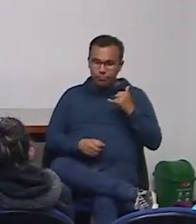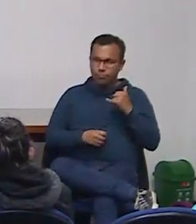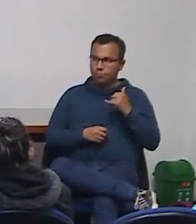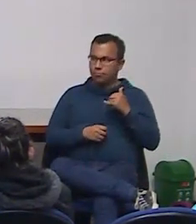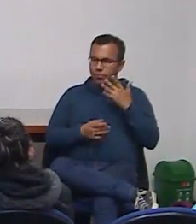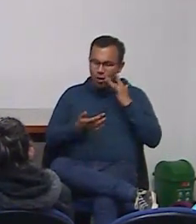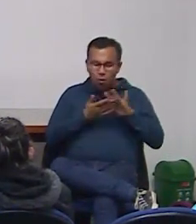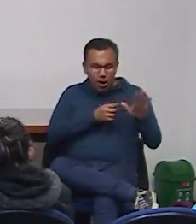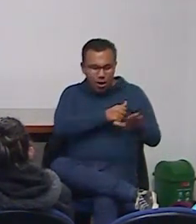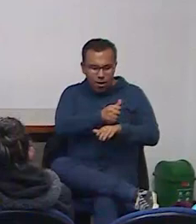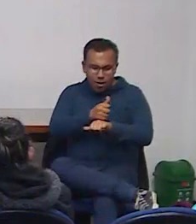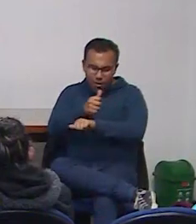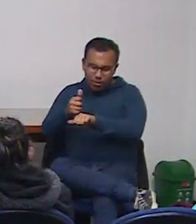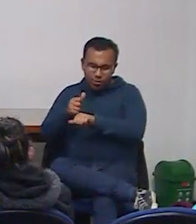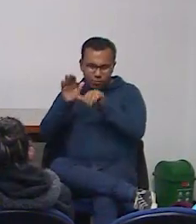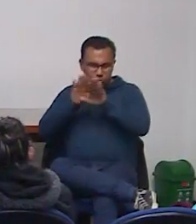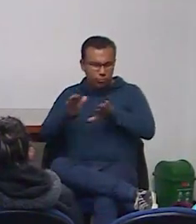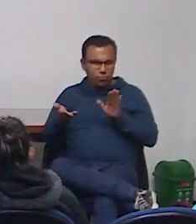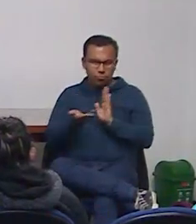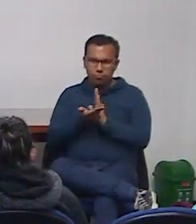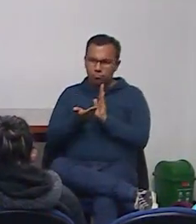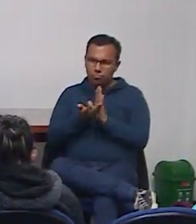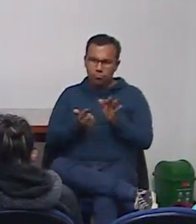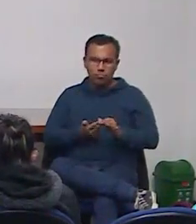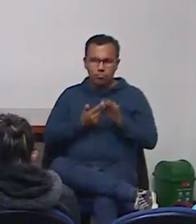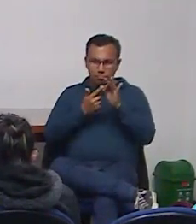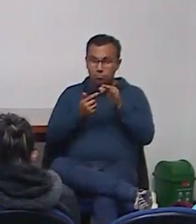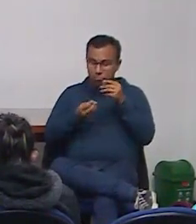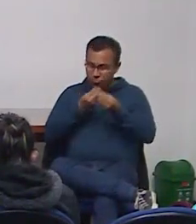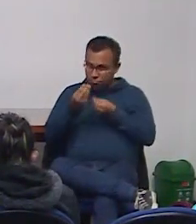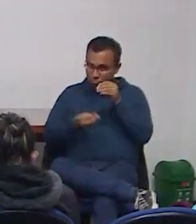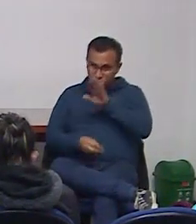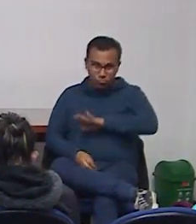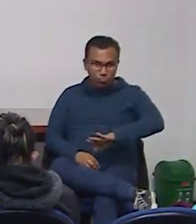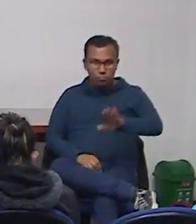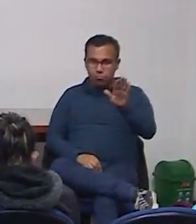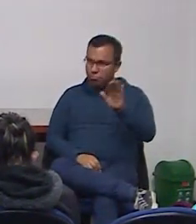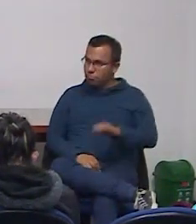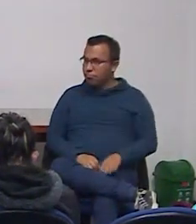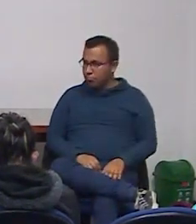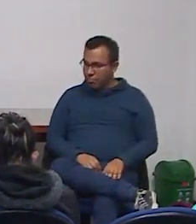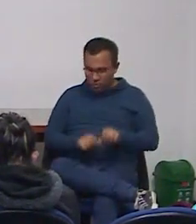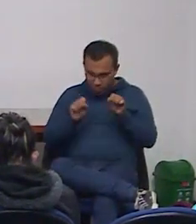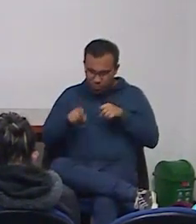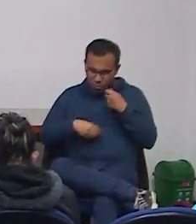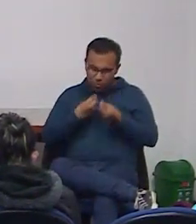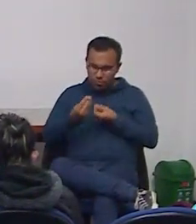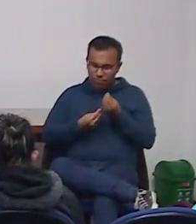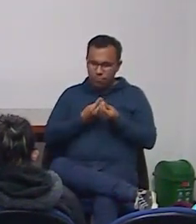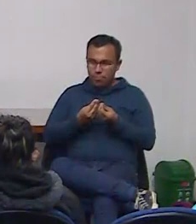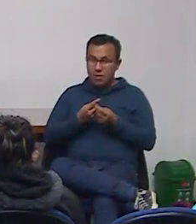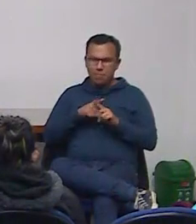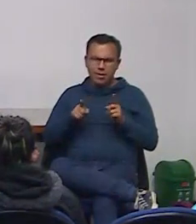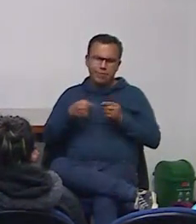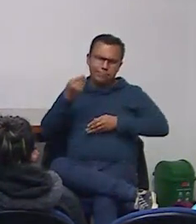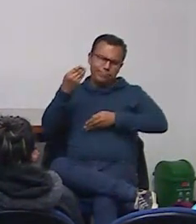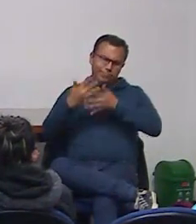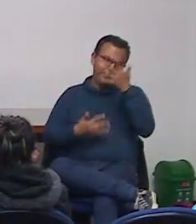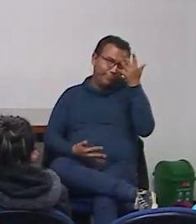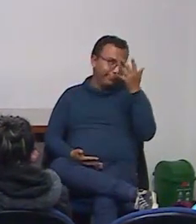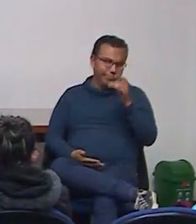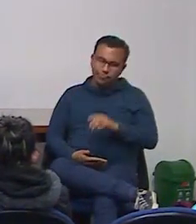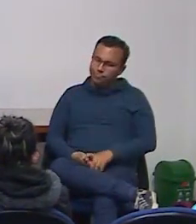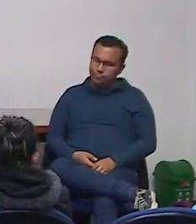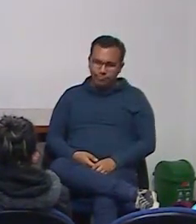porque realmente lo que ustedes estudian y lo que a lo a lo que se están preparando para lo que pueden hacer pero de ahí hay miles de cosas más o